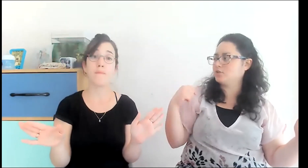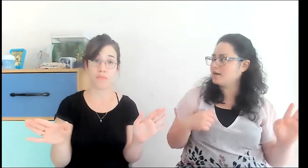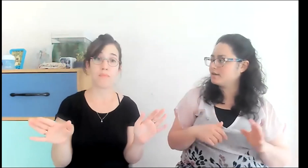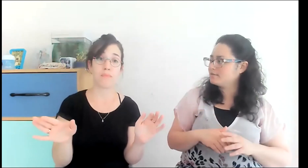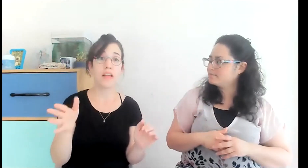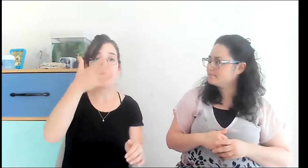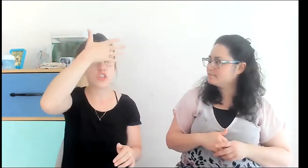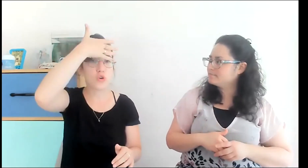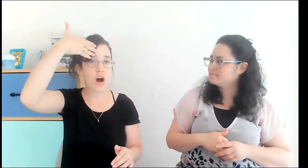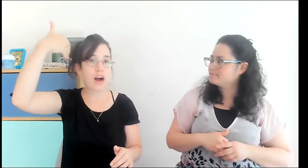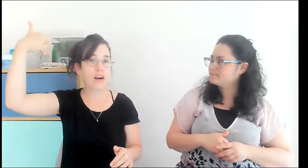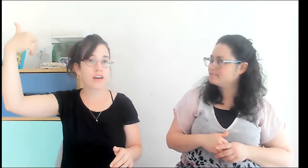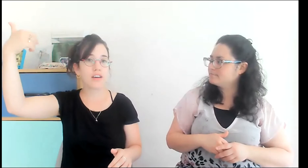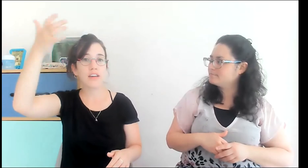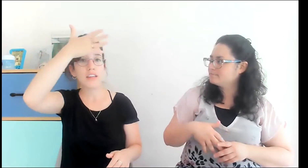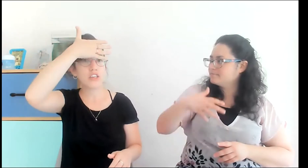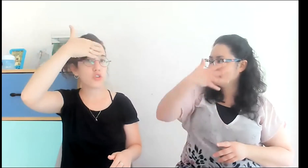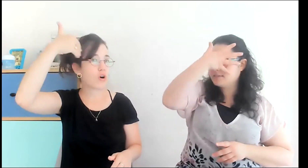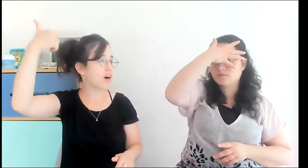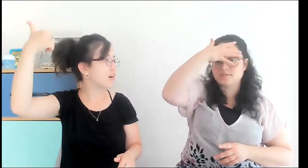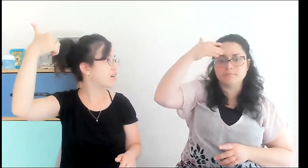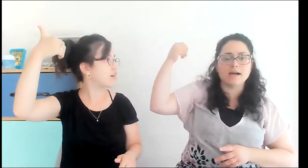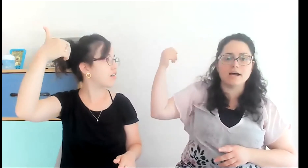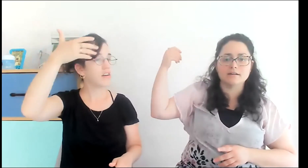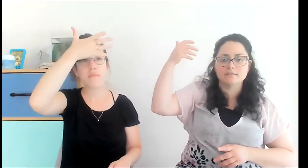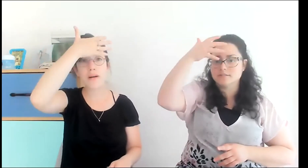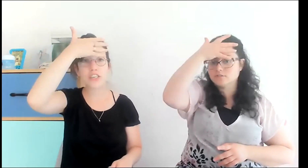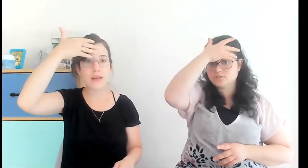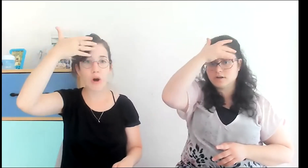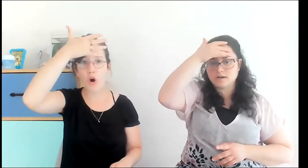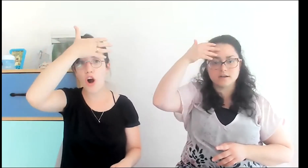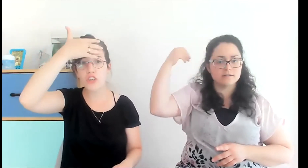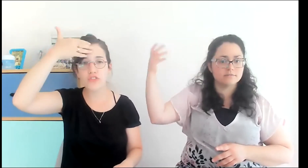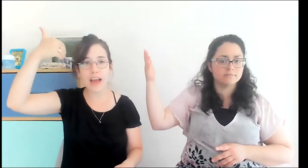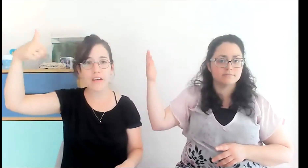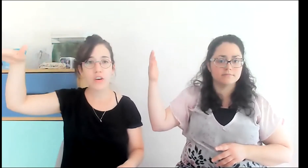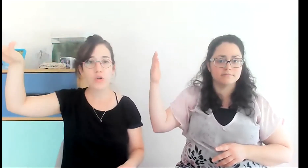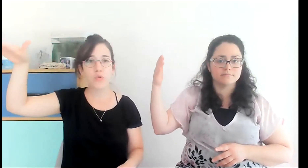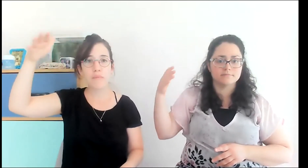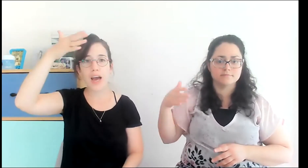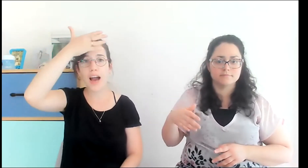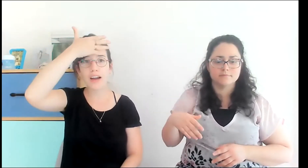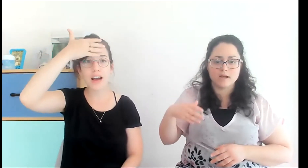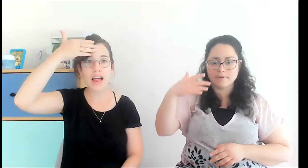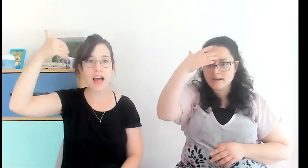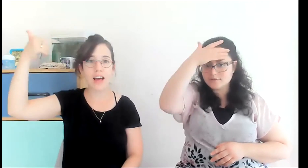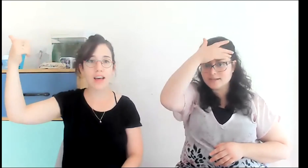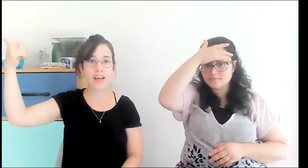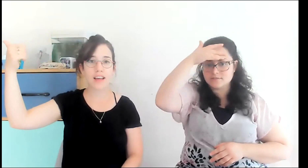לשכוח? לשכוח. לשכוח. כאילו שזה נמחק. ממש היה לי בראש והוא נמחק. וואי, מיכל עושה את זה